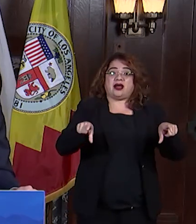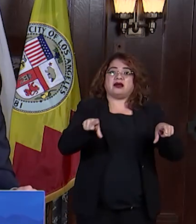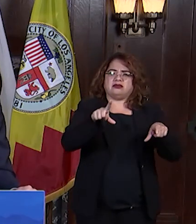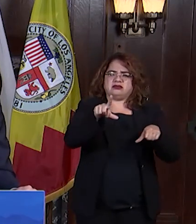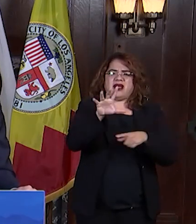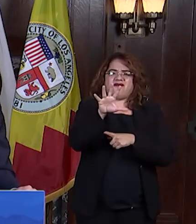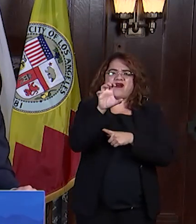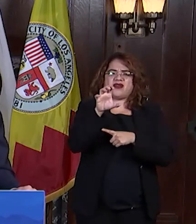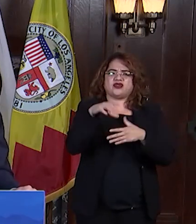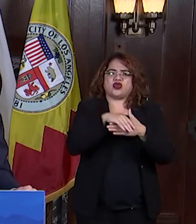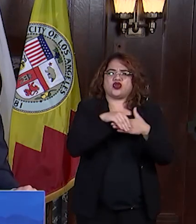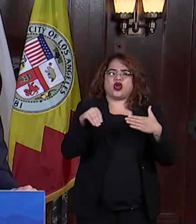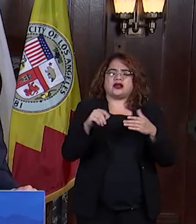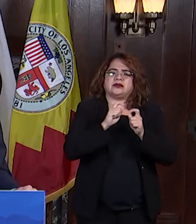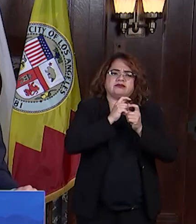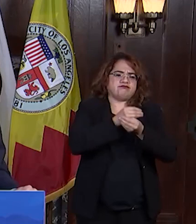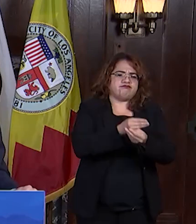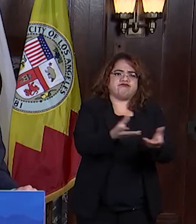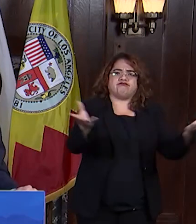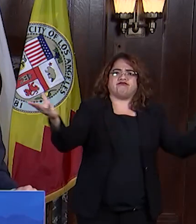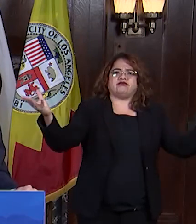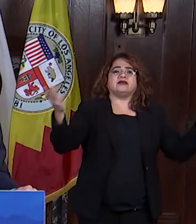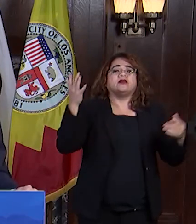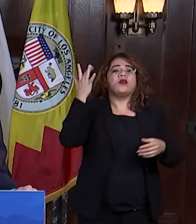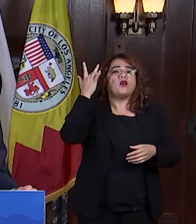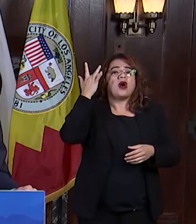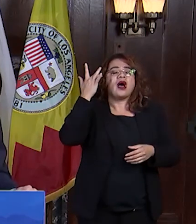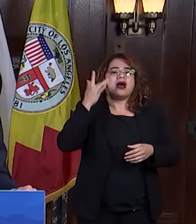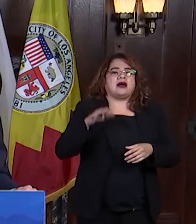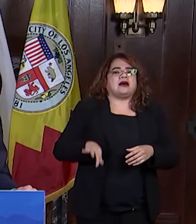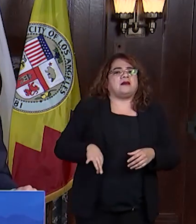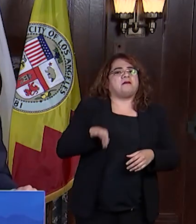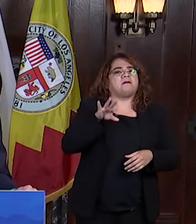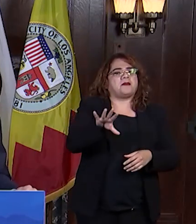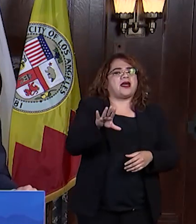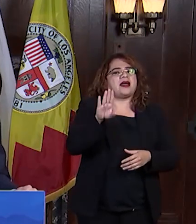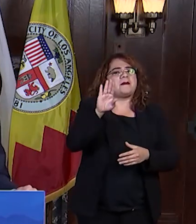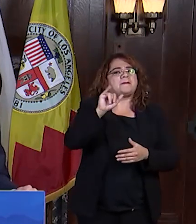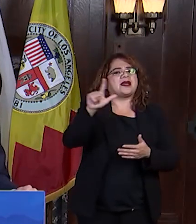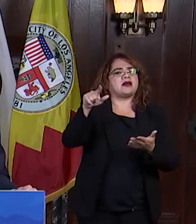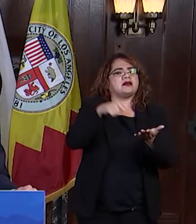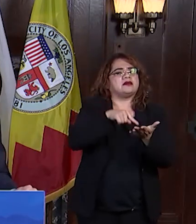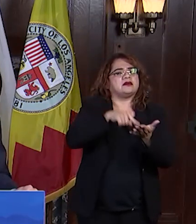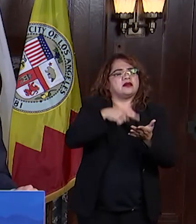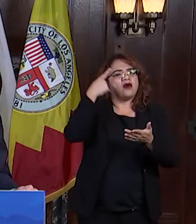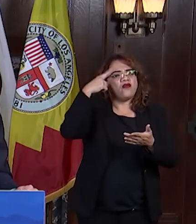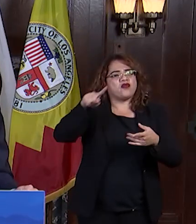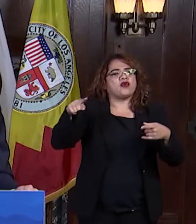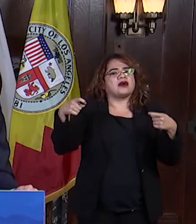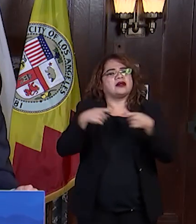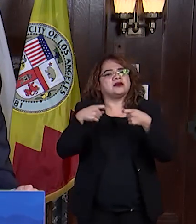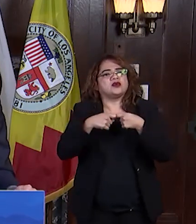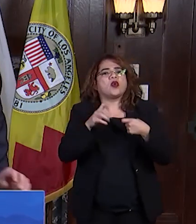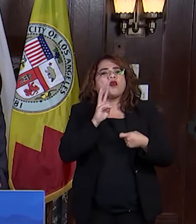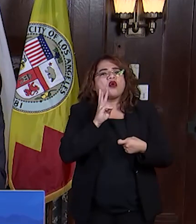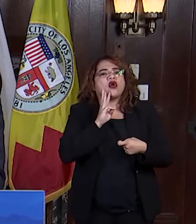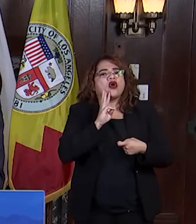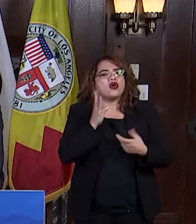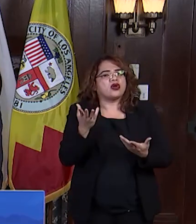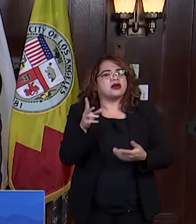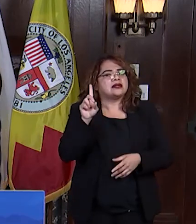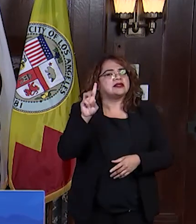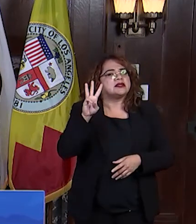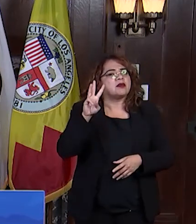$500 para ayudar a angelinos a pagar sus facturas de servicios públicos. Las solicitudes estarán